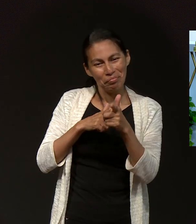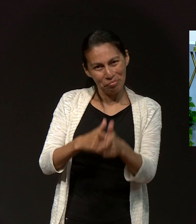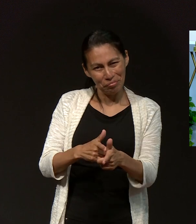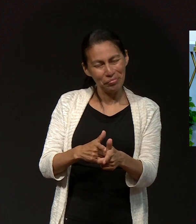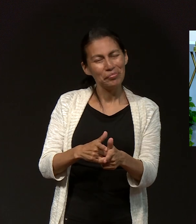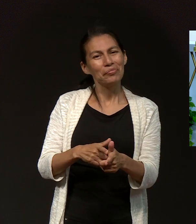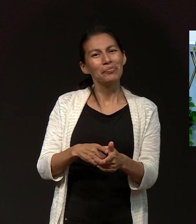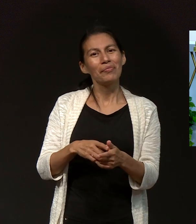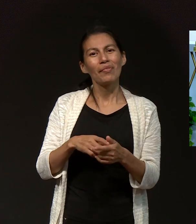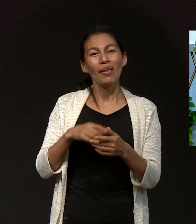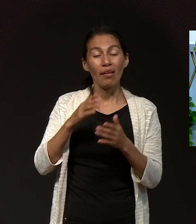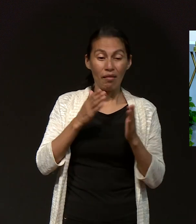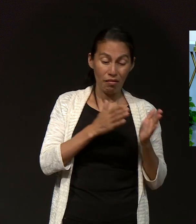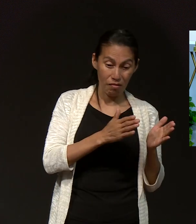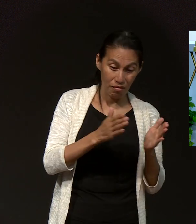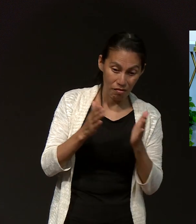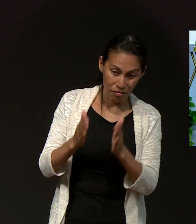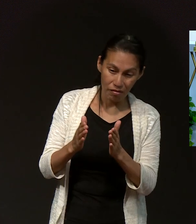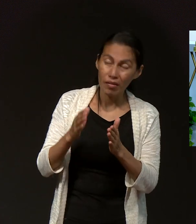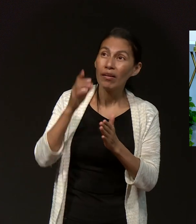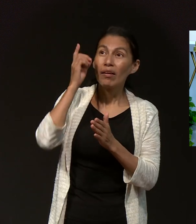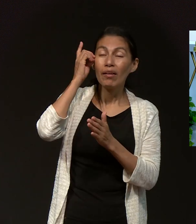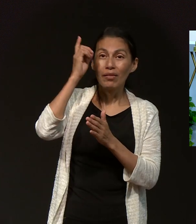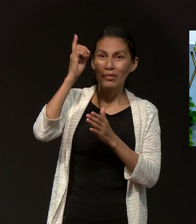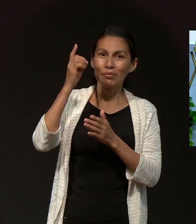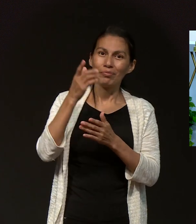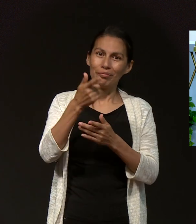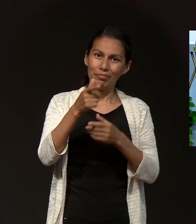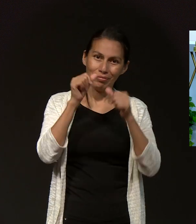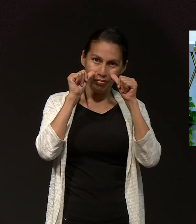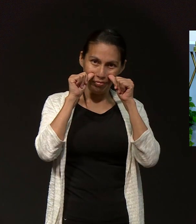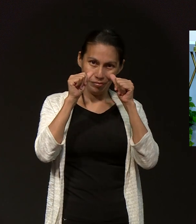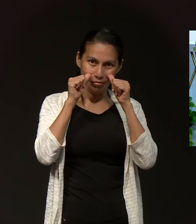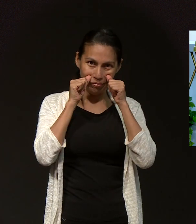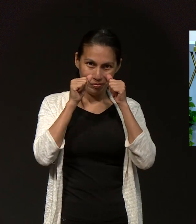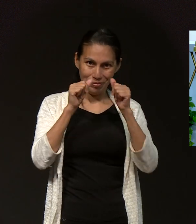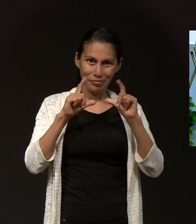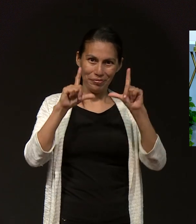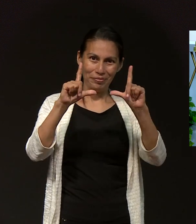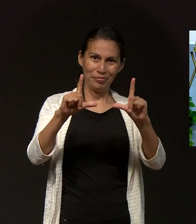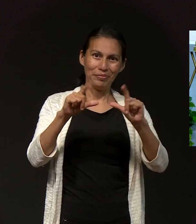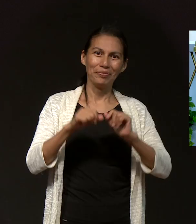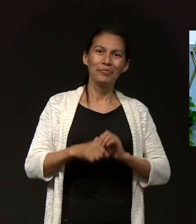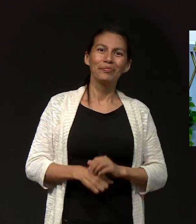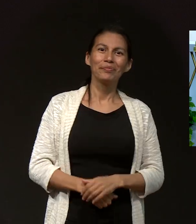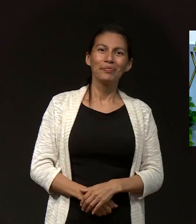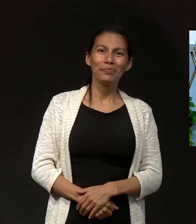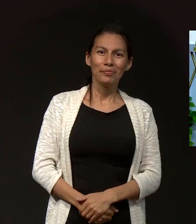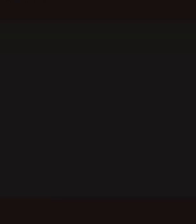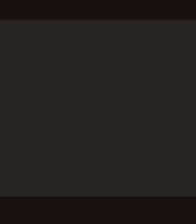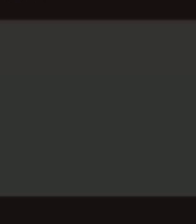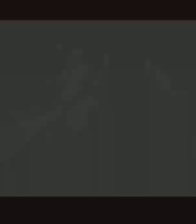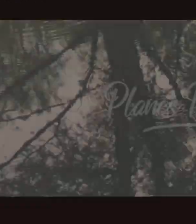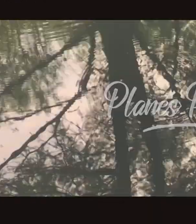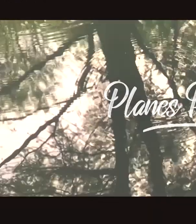inspirará a seguir los pasos y los planes de Dios en nuestra vida. Escuchemos.